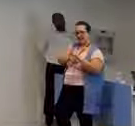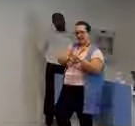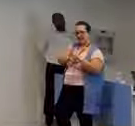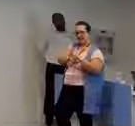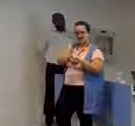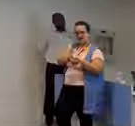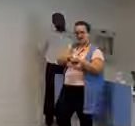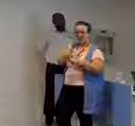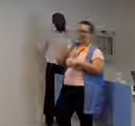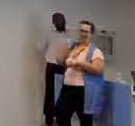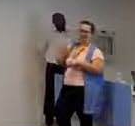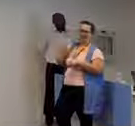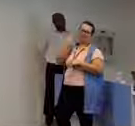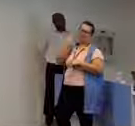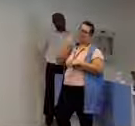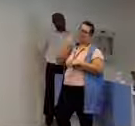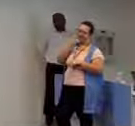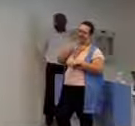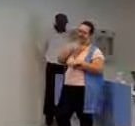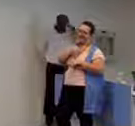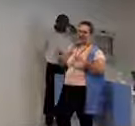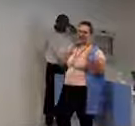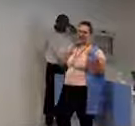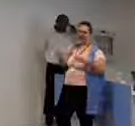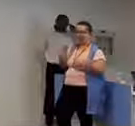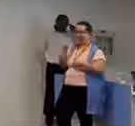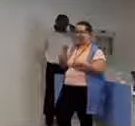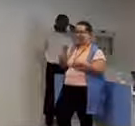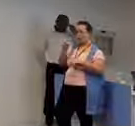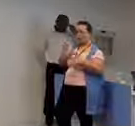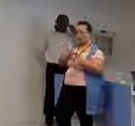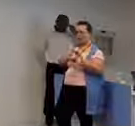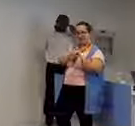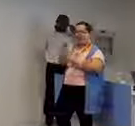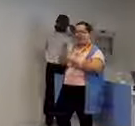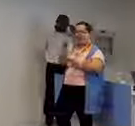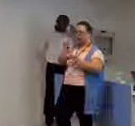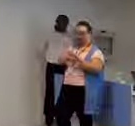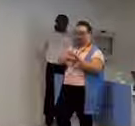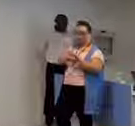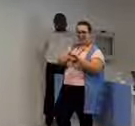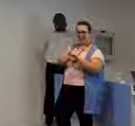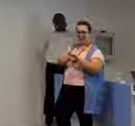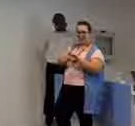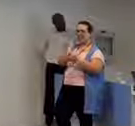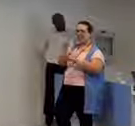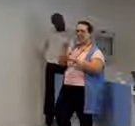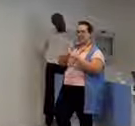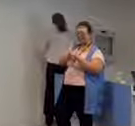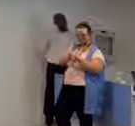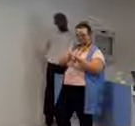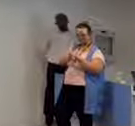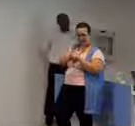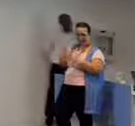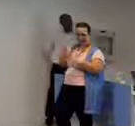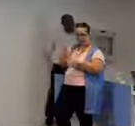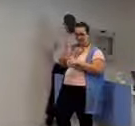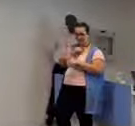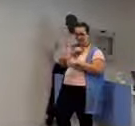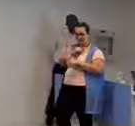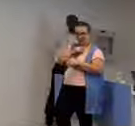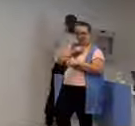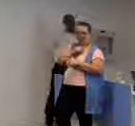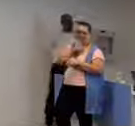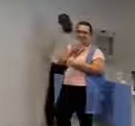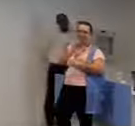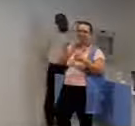era normal, certo? Hoje, se o estampo não sair em 1 mês, 2, se for muito complexo em 3, tem alguma coisa errada.